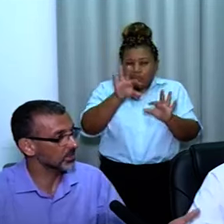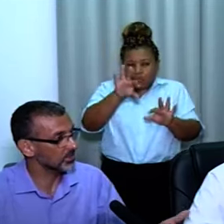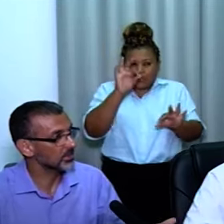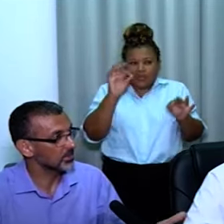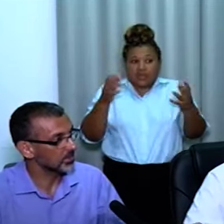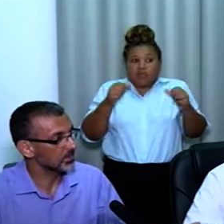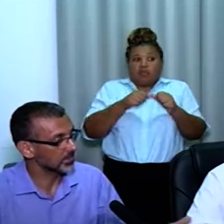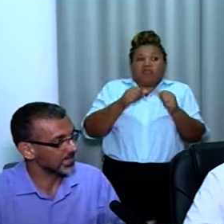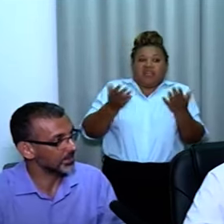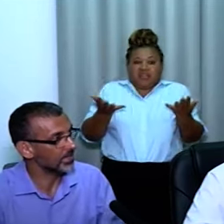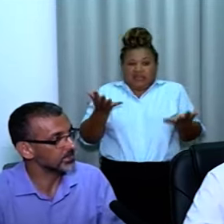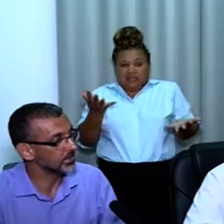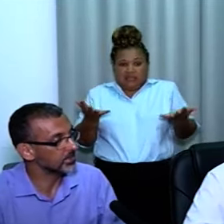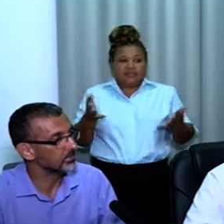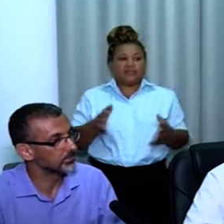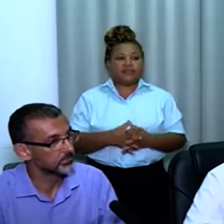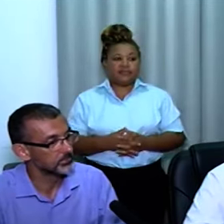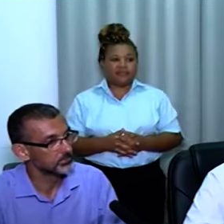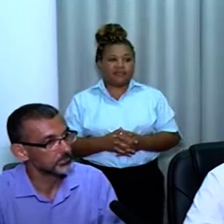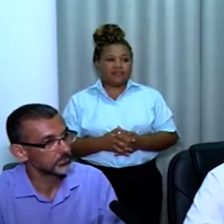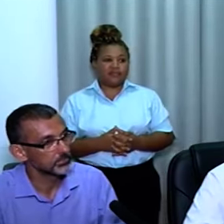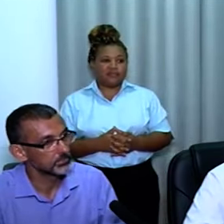avec la réalité.